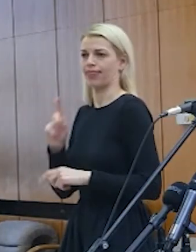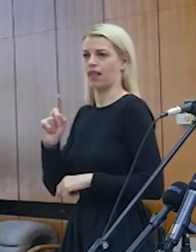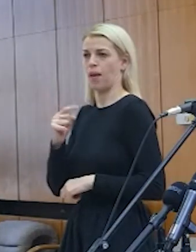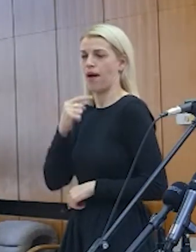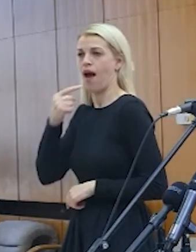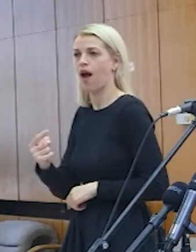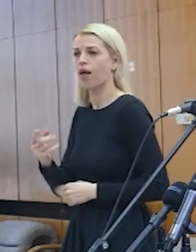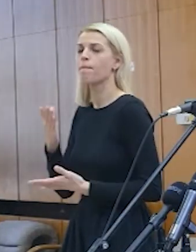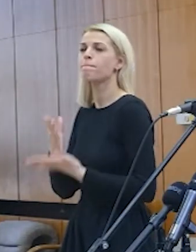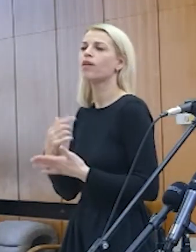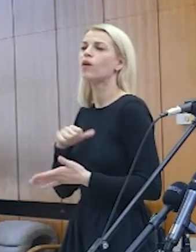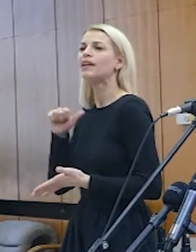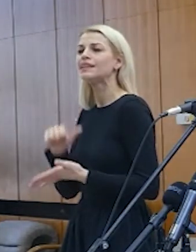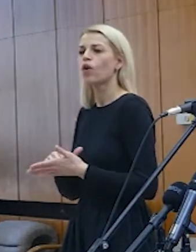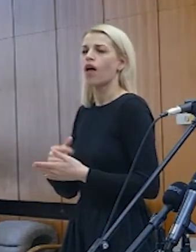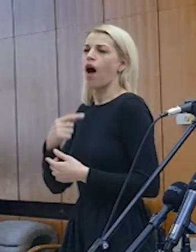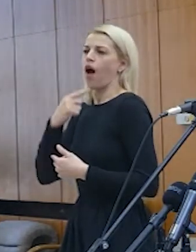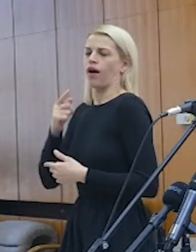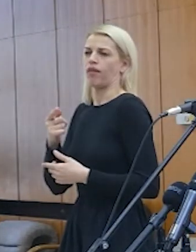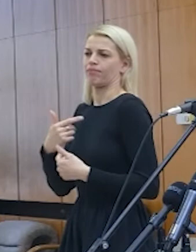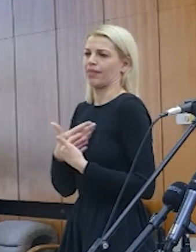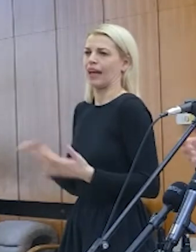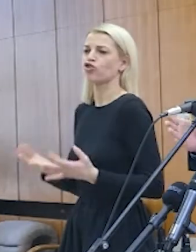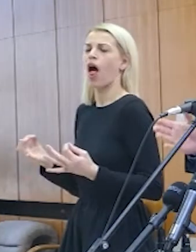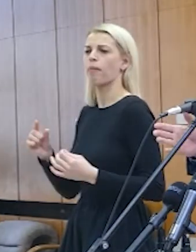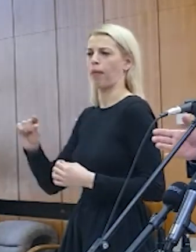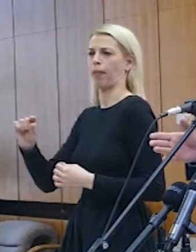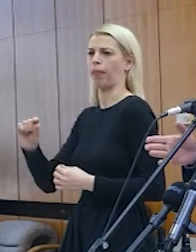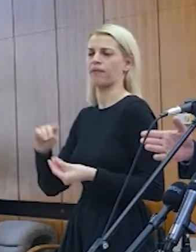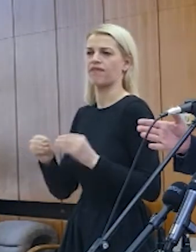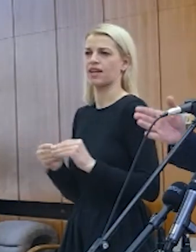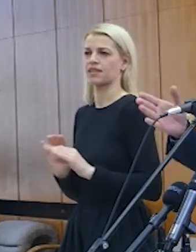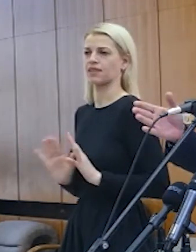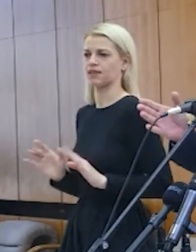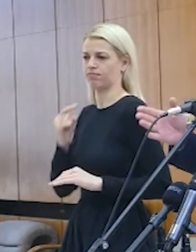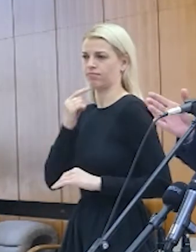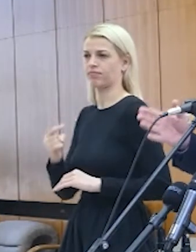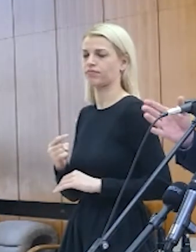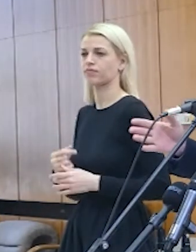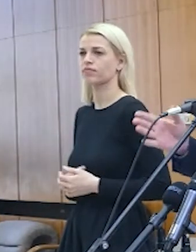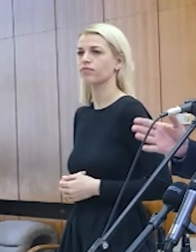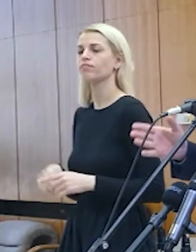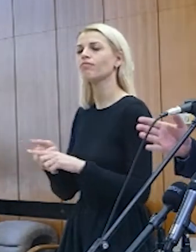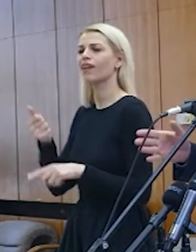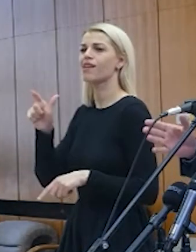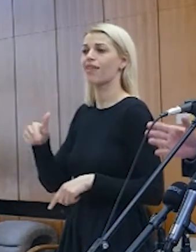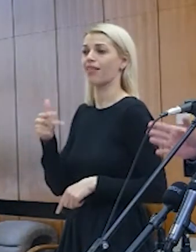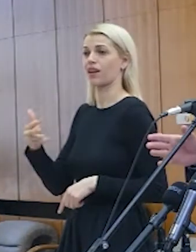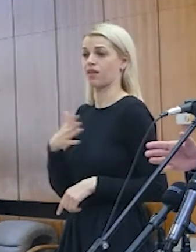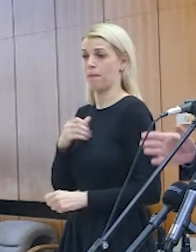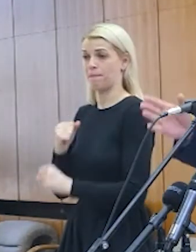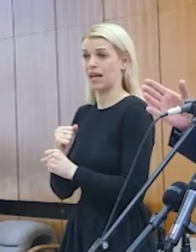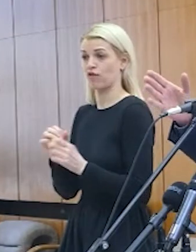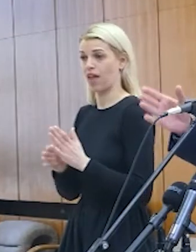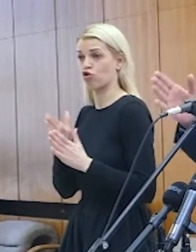a preto pre istotu nepoviem nič, alebo úplne minimum. To minimum je také, že možno, že tretinu mojej pracovnej